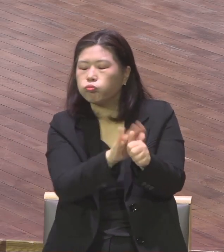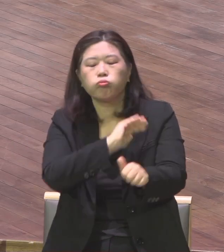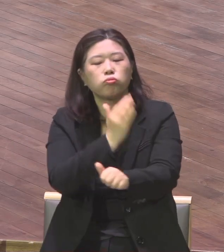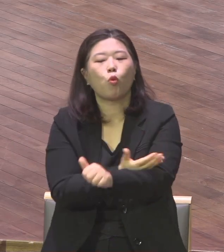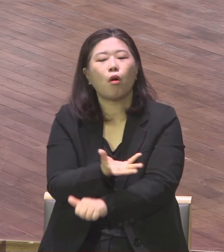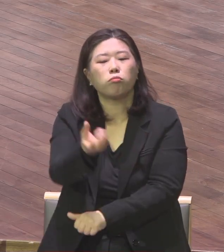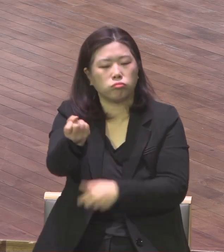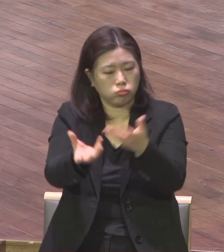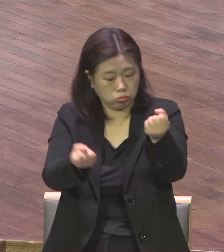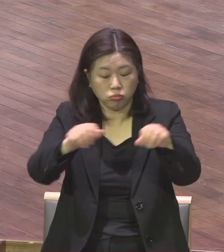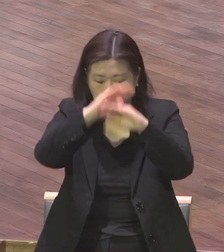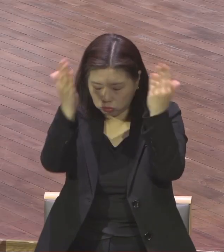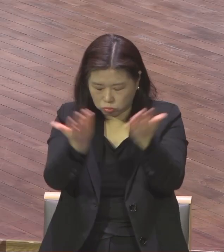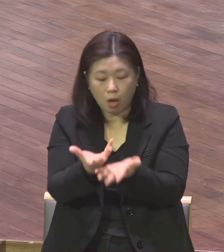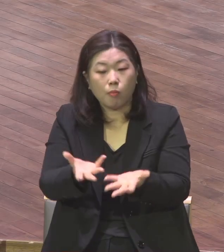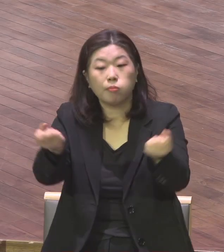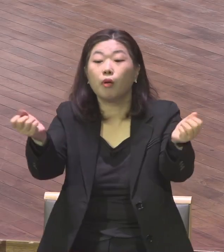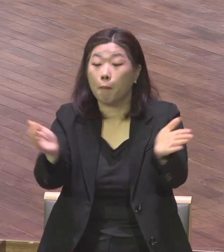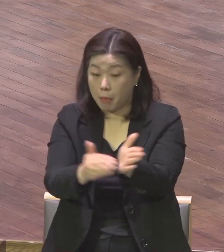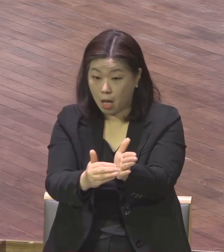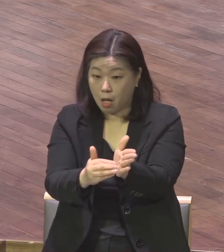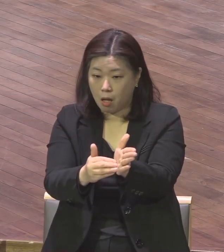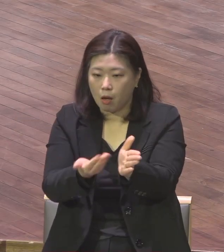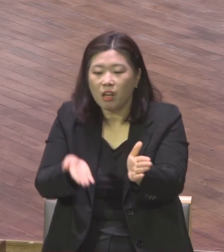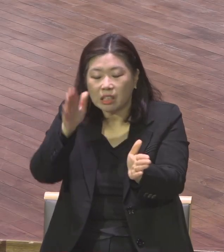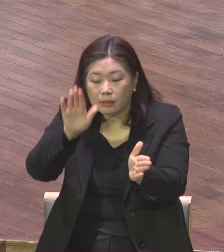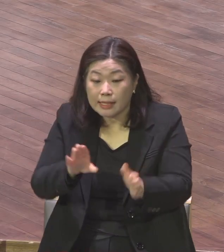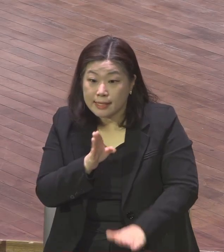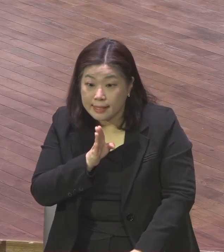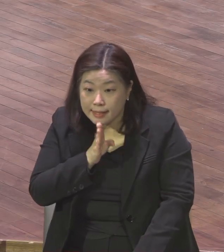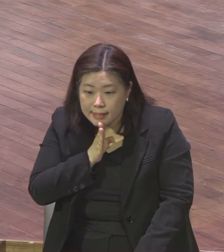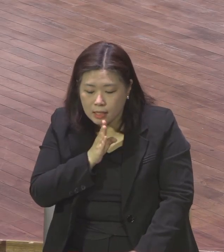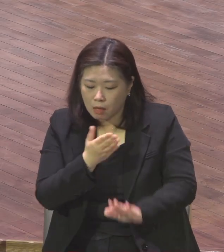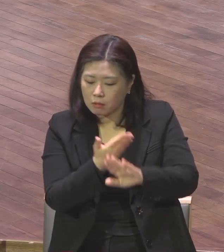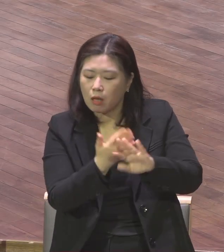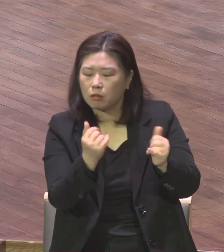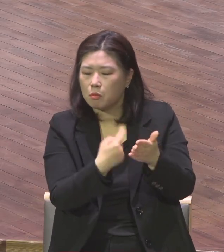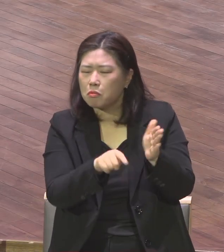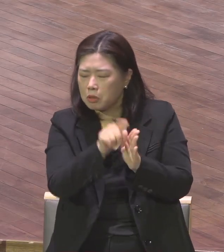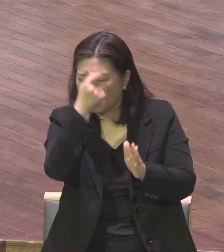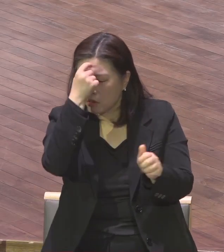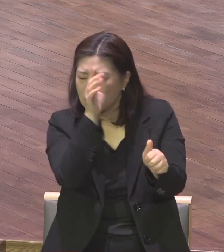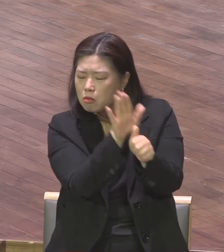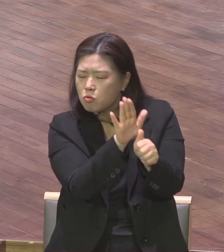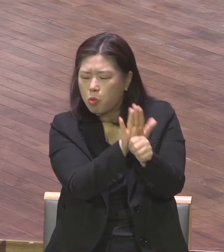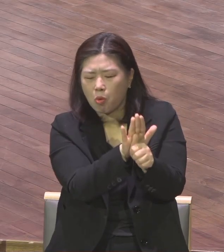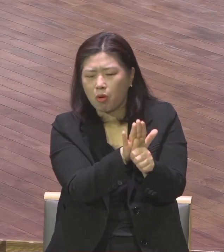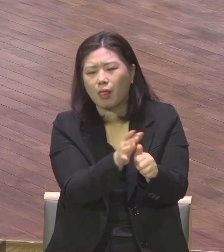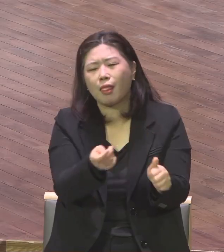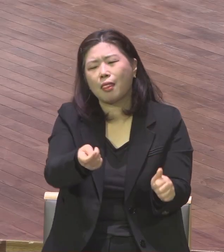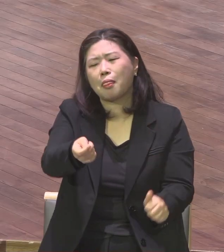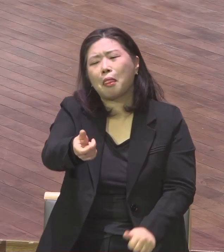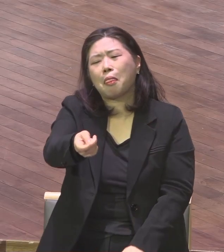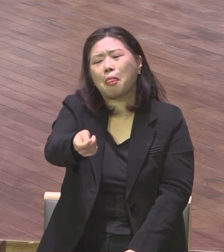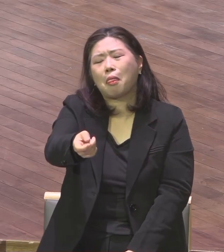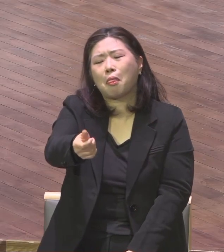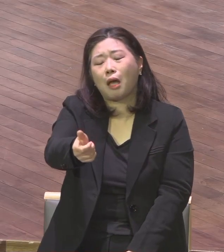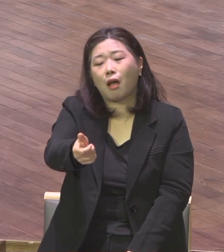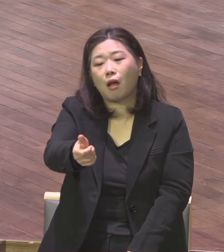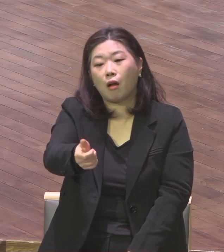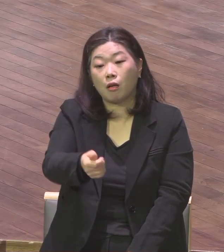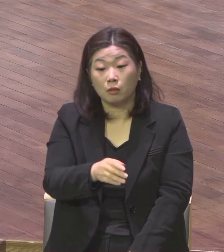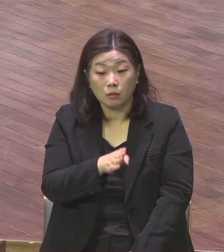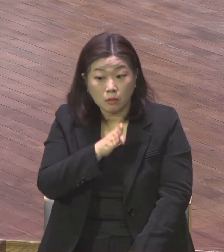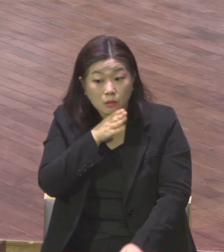있어요. 하나님의 자녀는. 그런데 중보 기도 할 수 있는 믿음의 수준이 되지 않으면 할